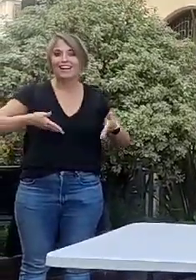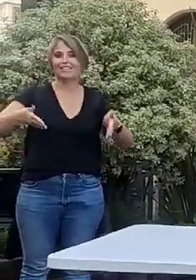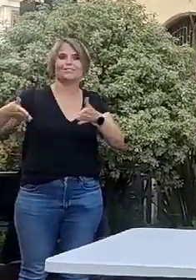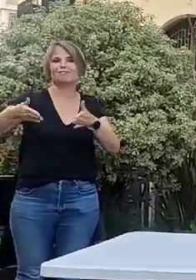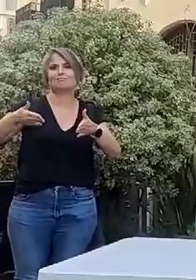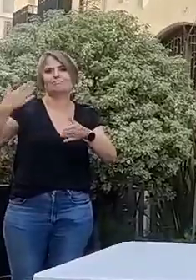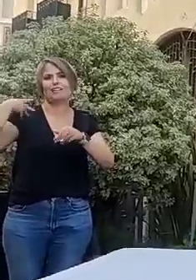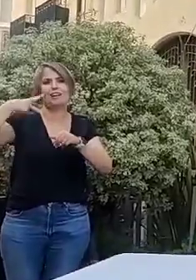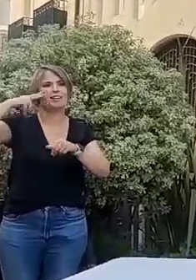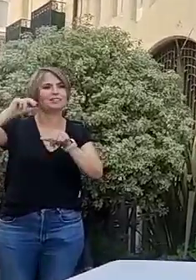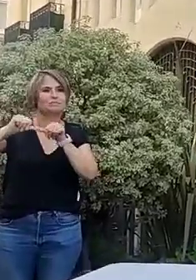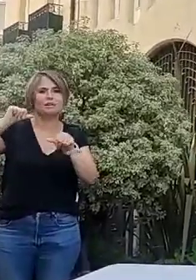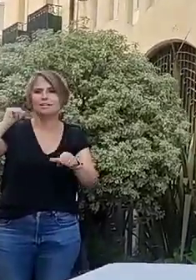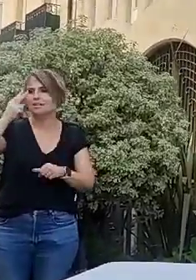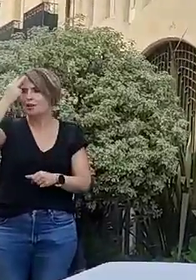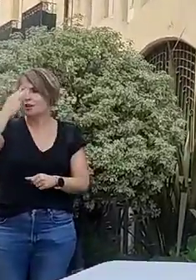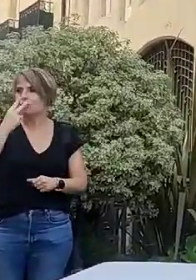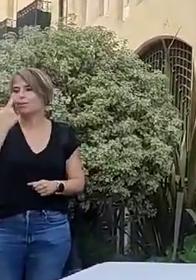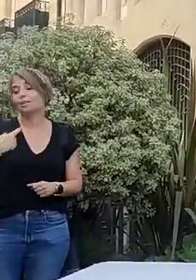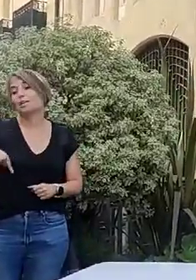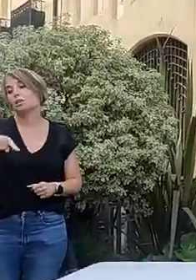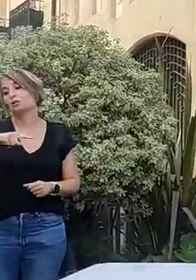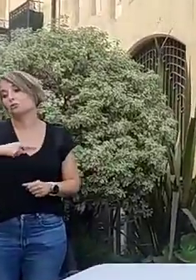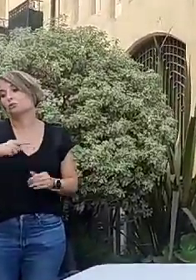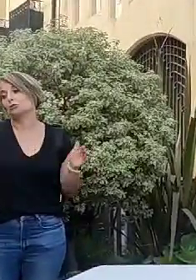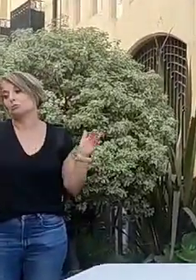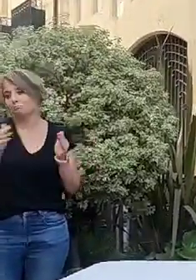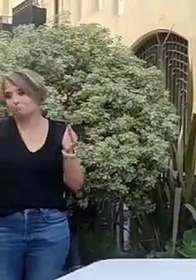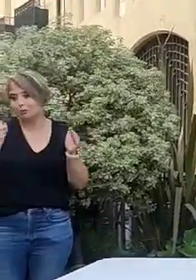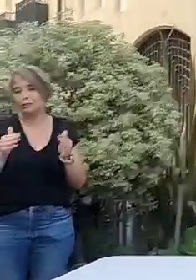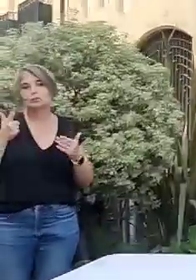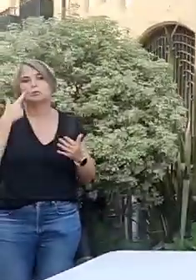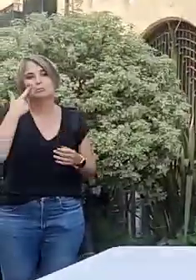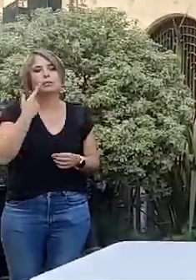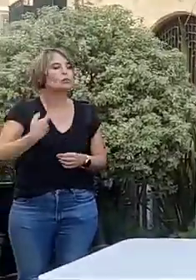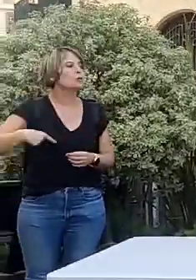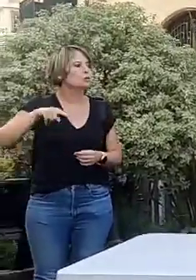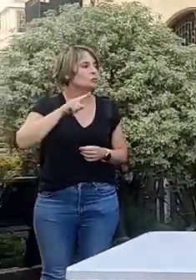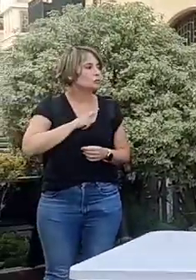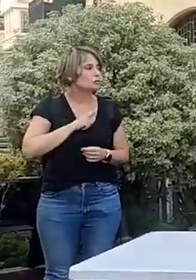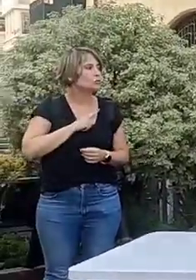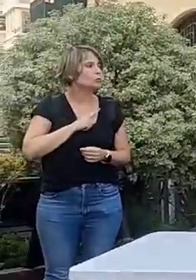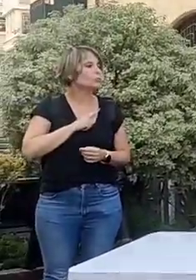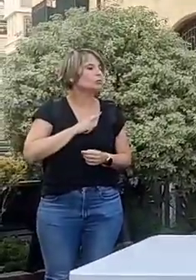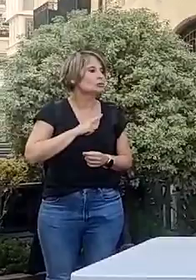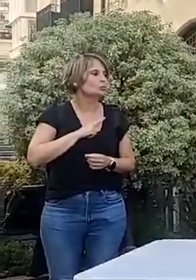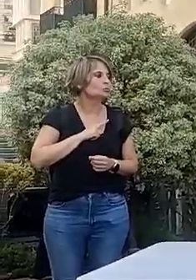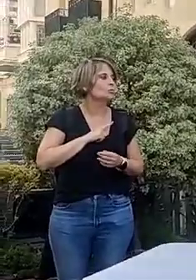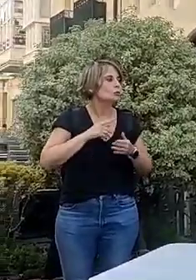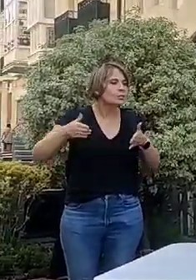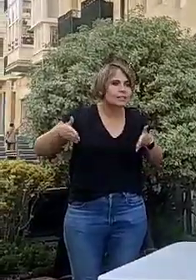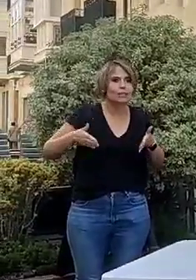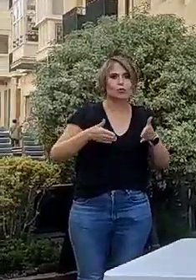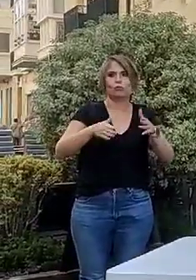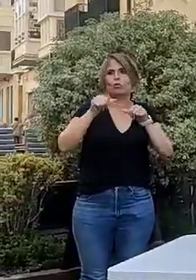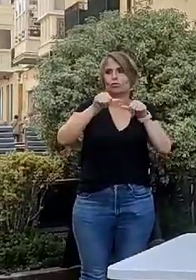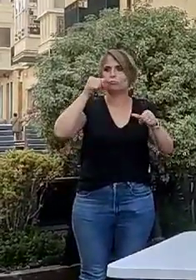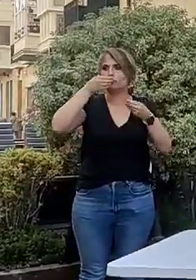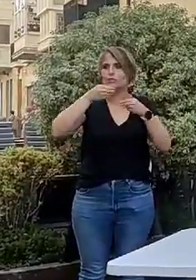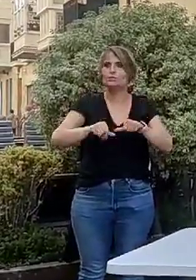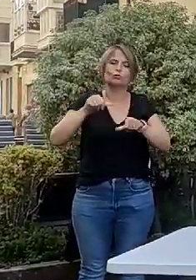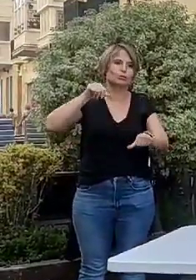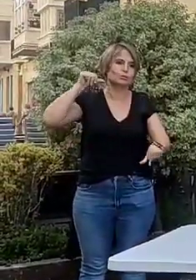11. Entonces nosotros somos más modestos, pero también hemos tenido pues mucho recorrido, ¿no?